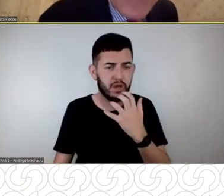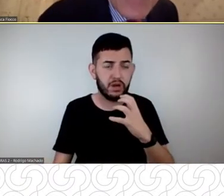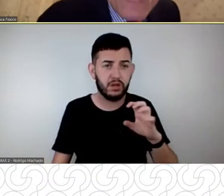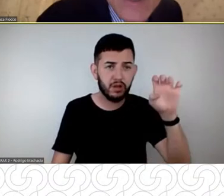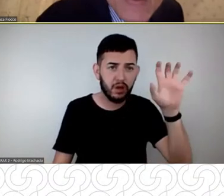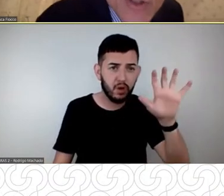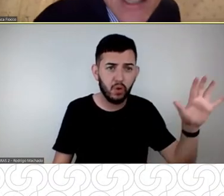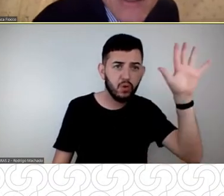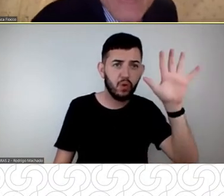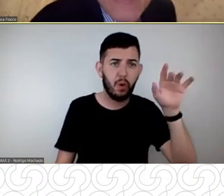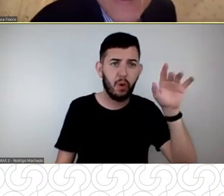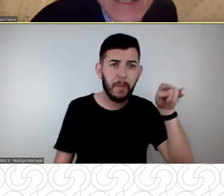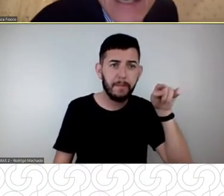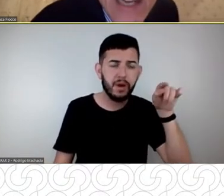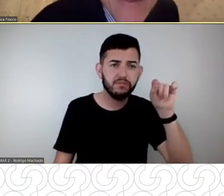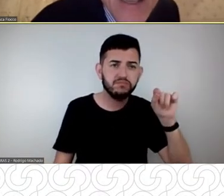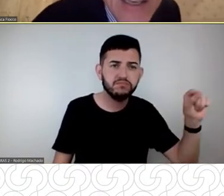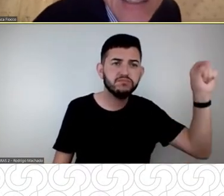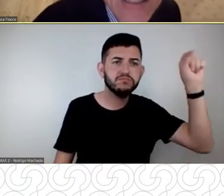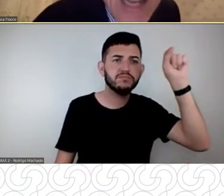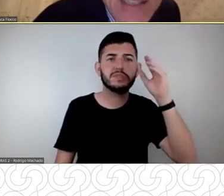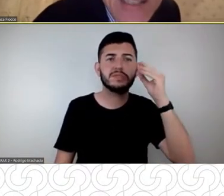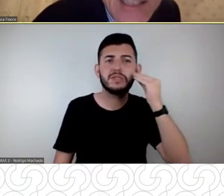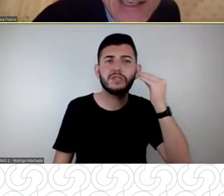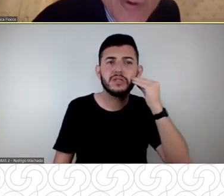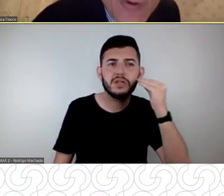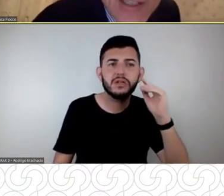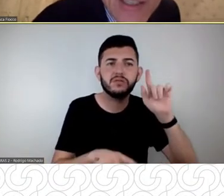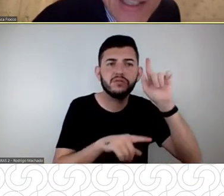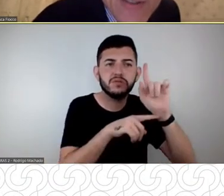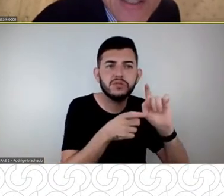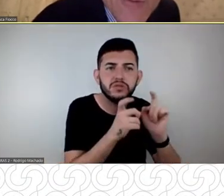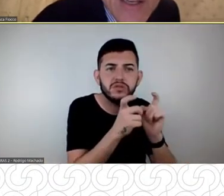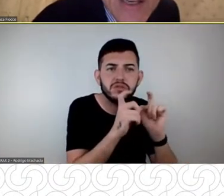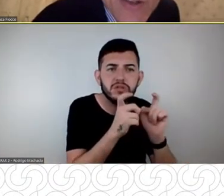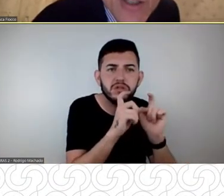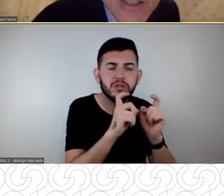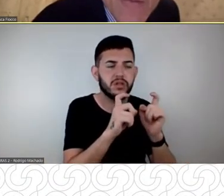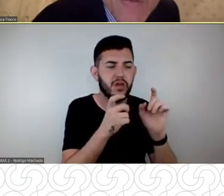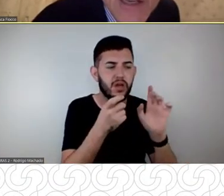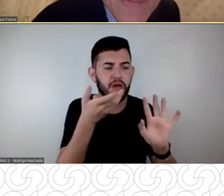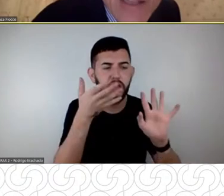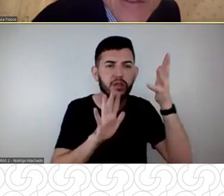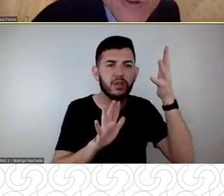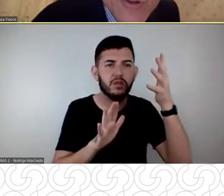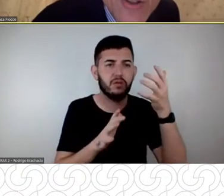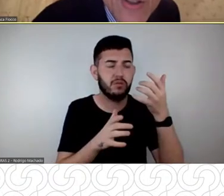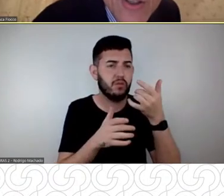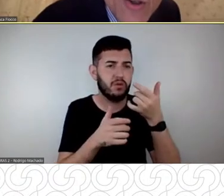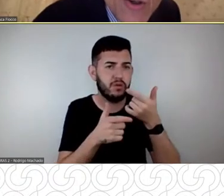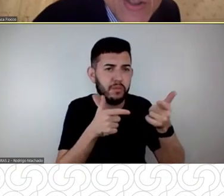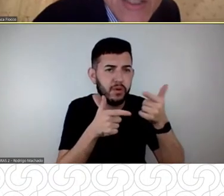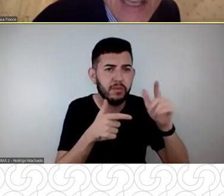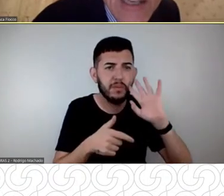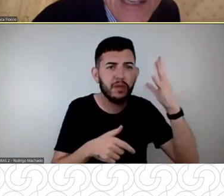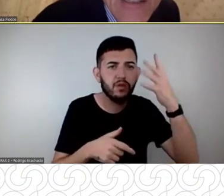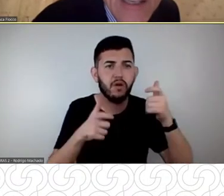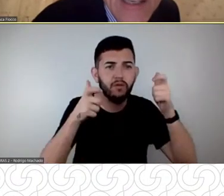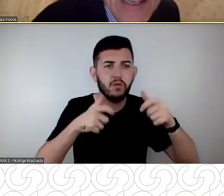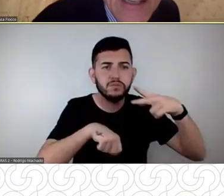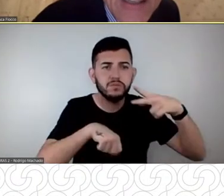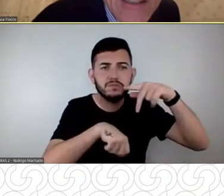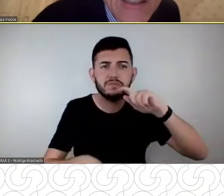tentar gerir a situação na Ucrânia. Então, houve então